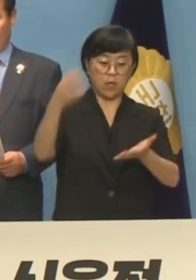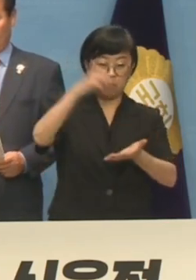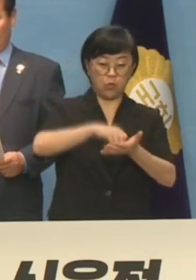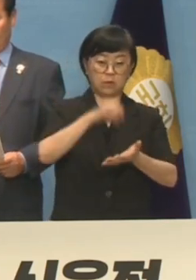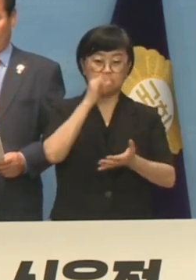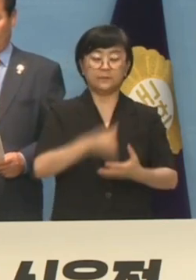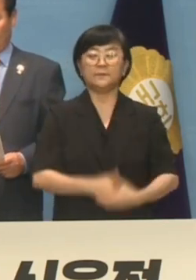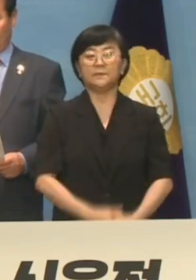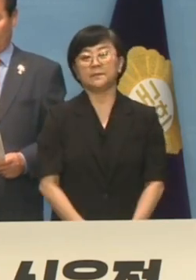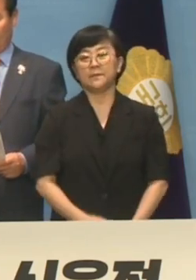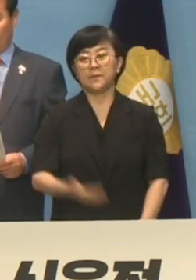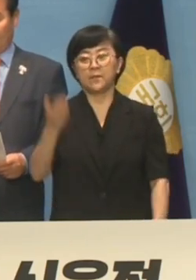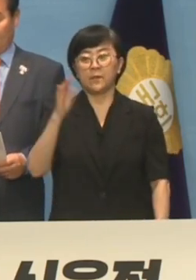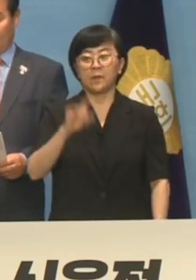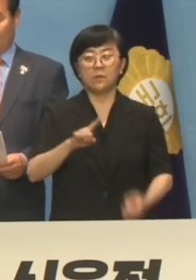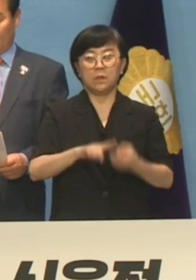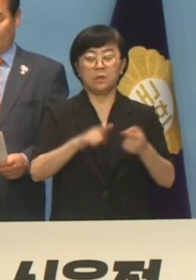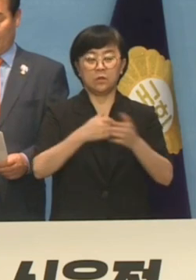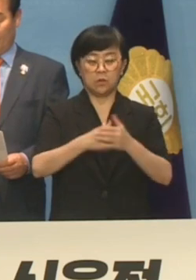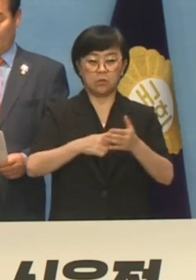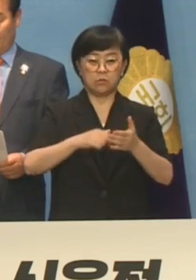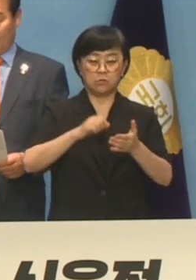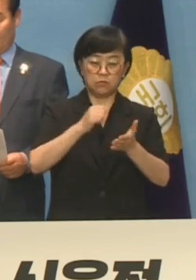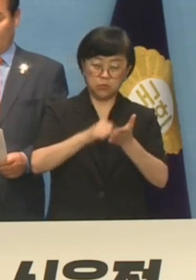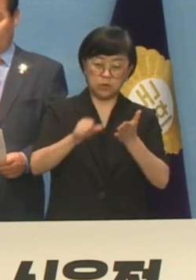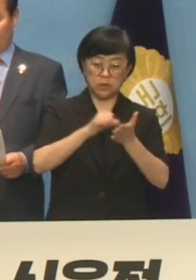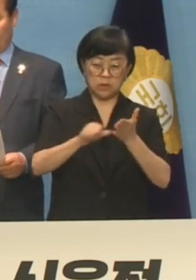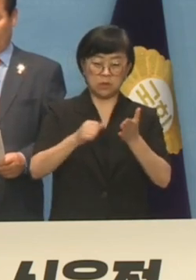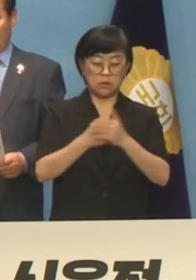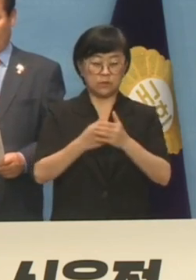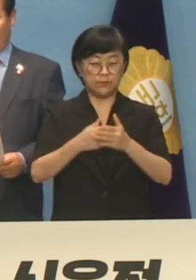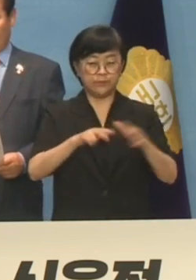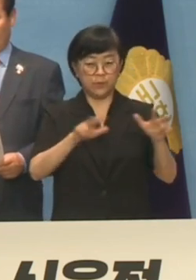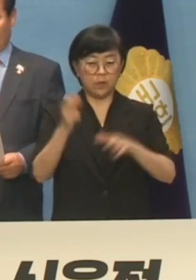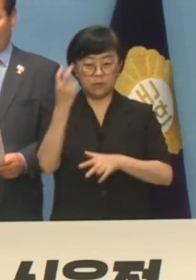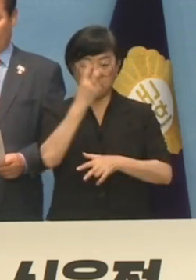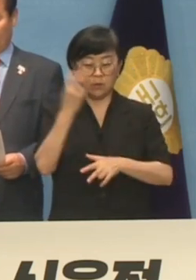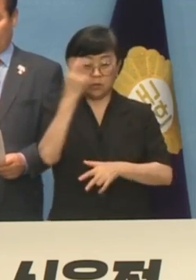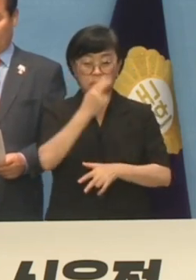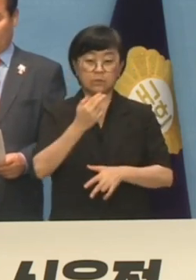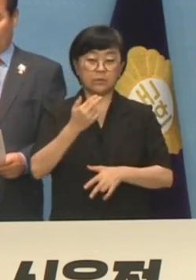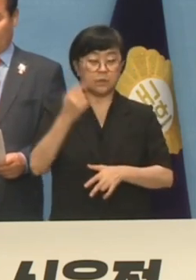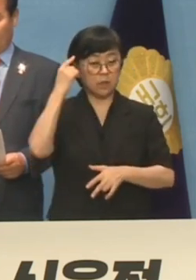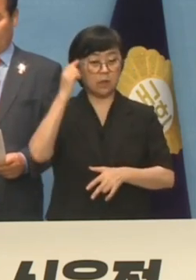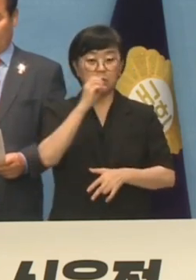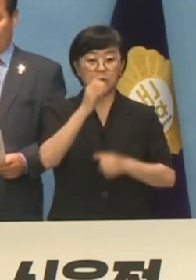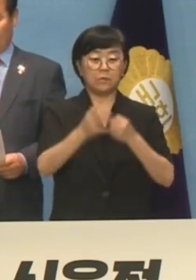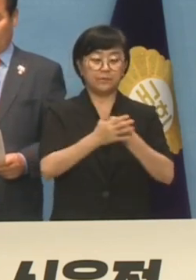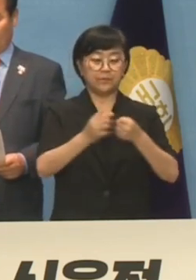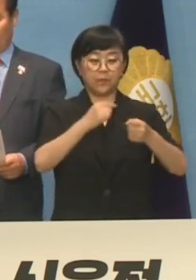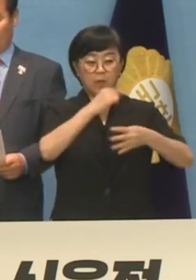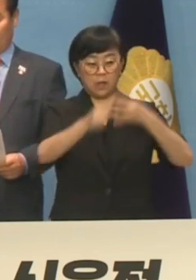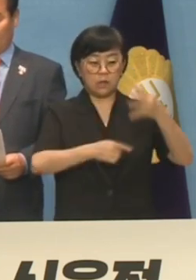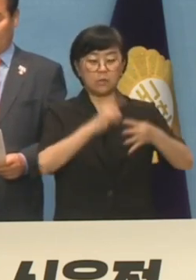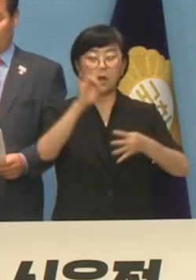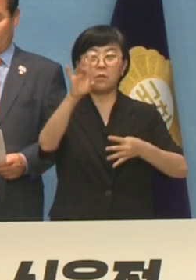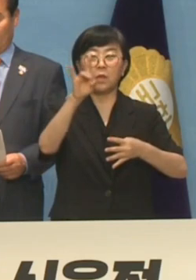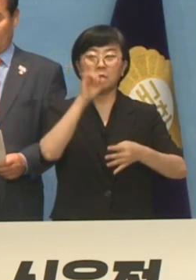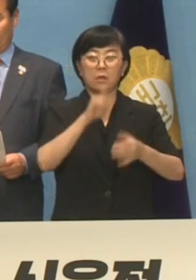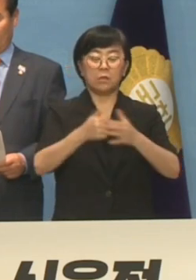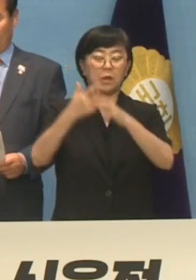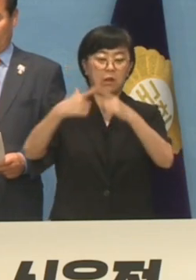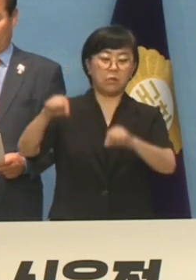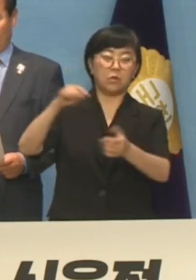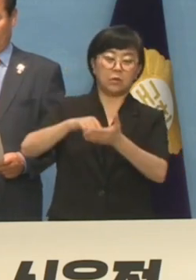포함되어 있습니다. 그럼에도 이러한 방사성 물질을 실시간 모니터링할 생각은 없고 그저 계절별로 한번 하겠다는